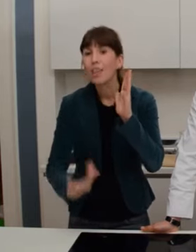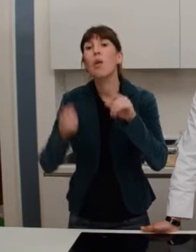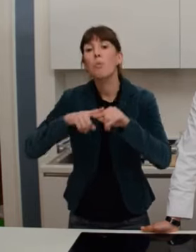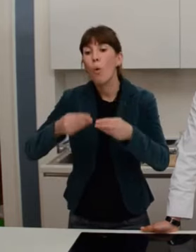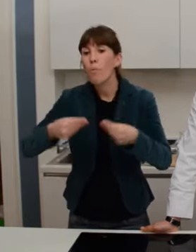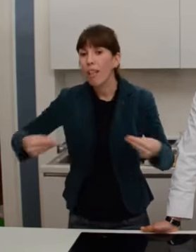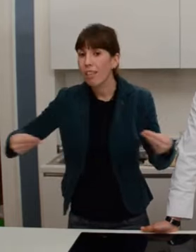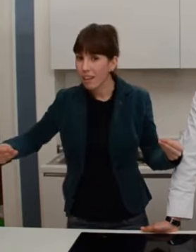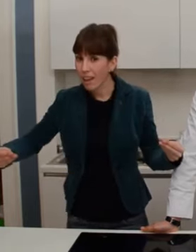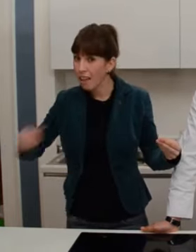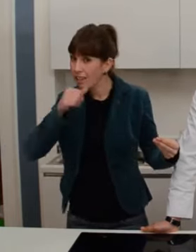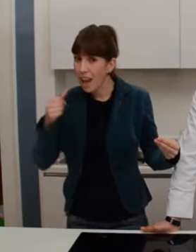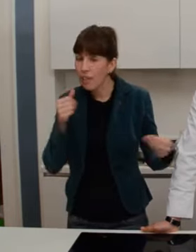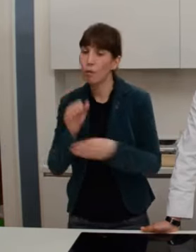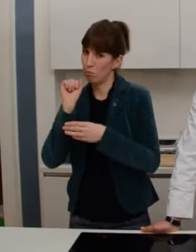della